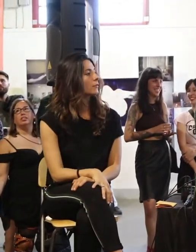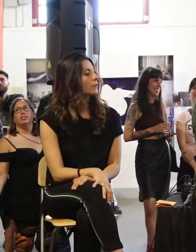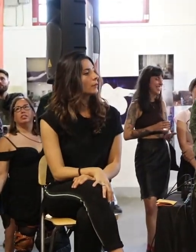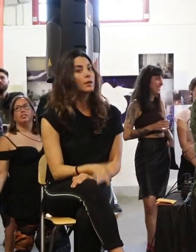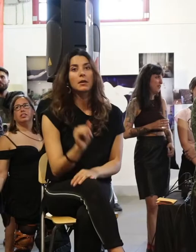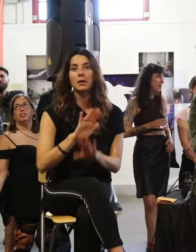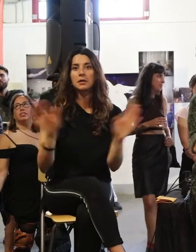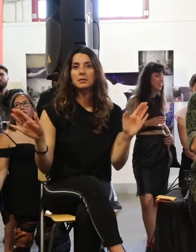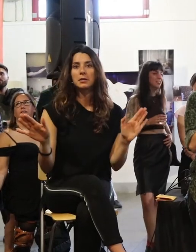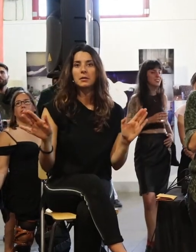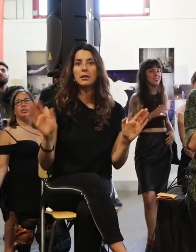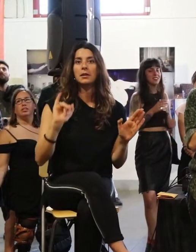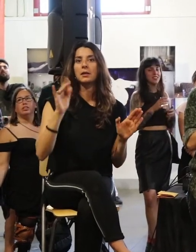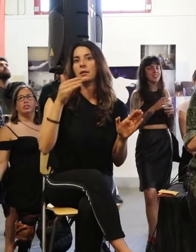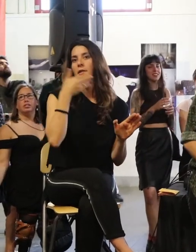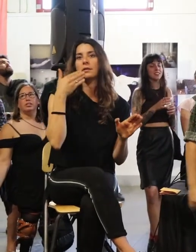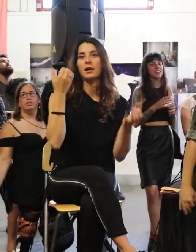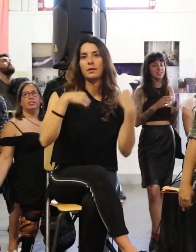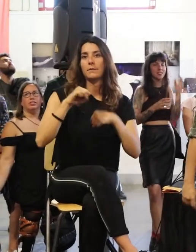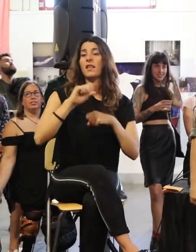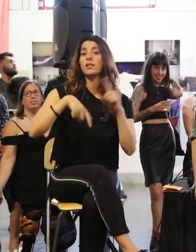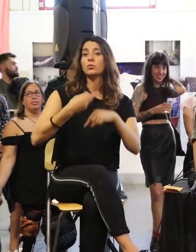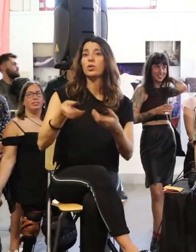Y ya está, como llegué de la tarde y luego de nuevo fiesta.